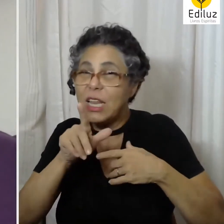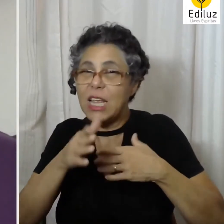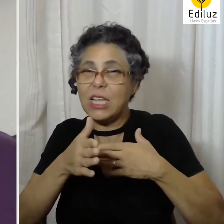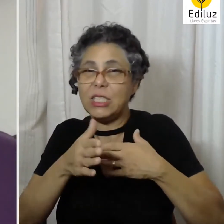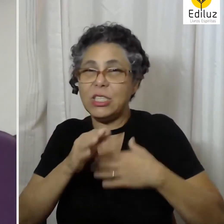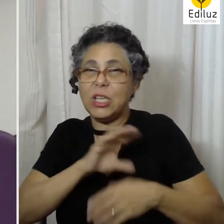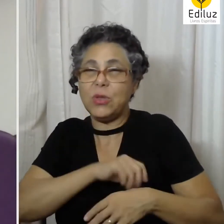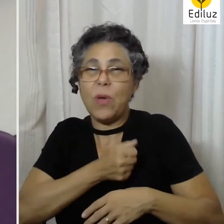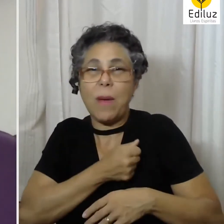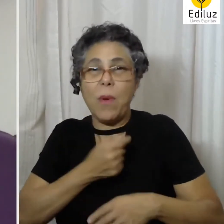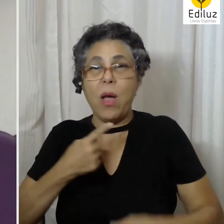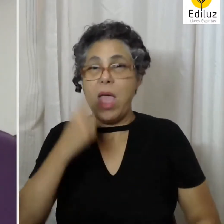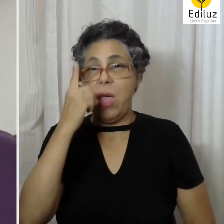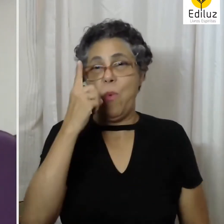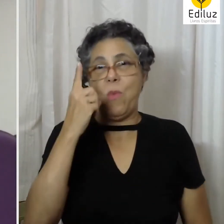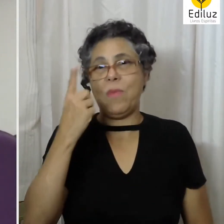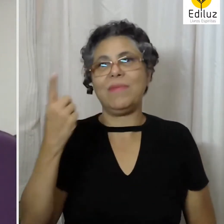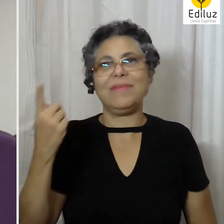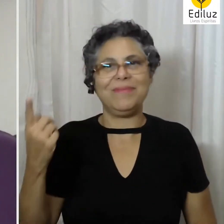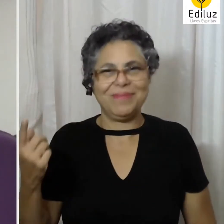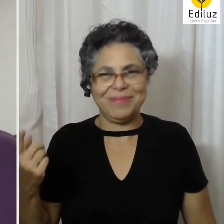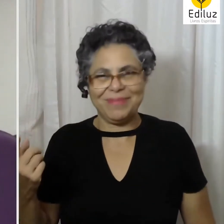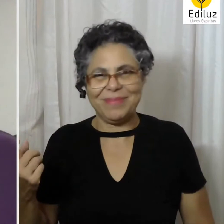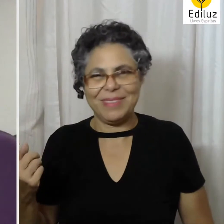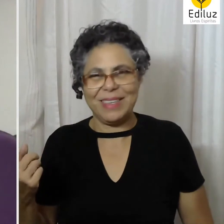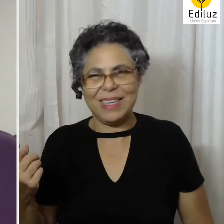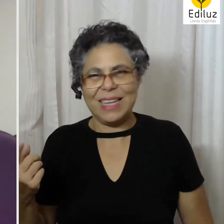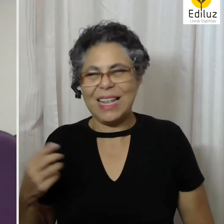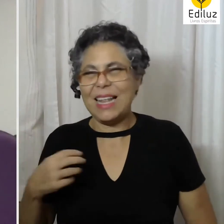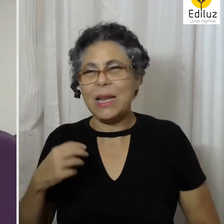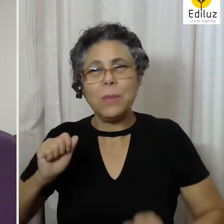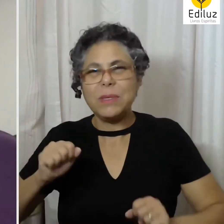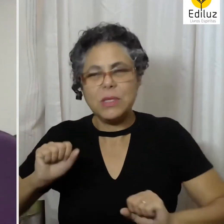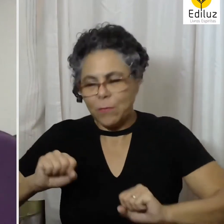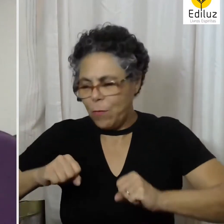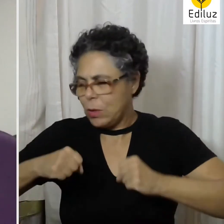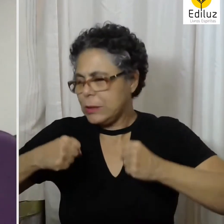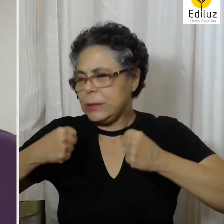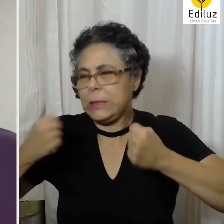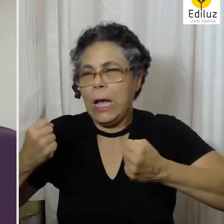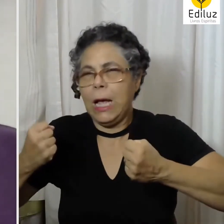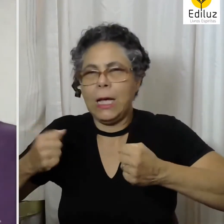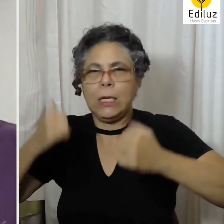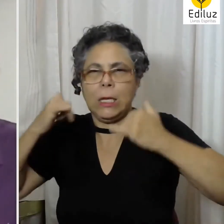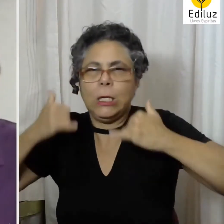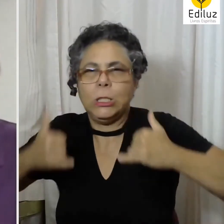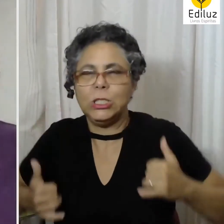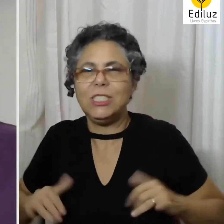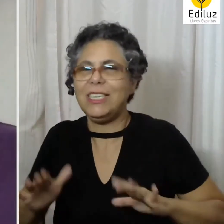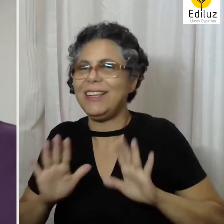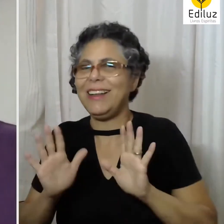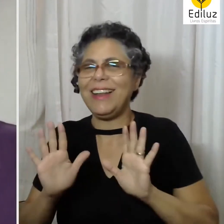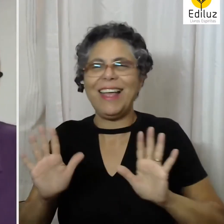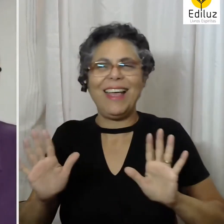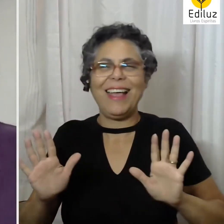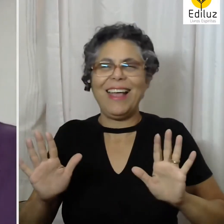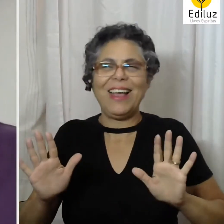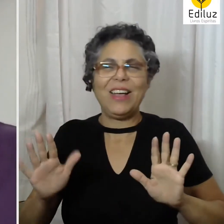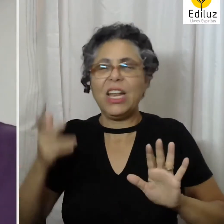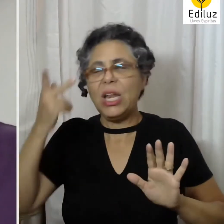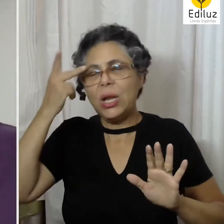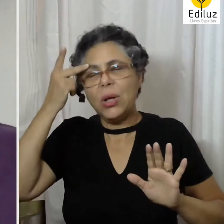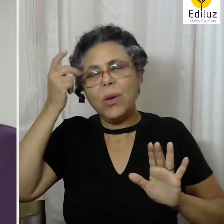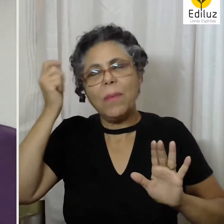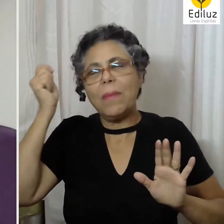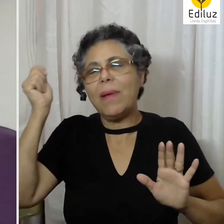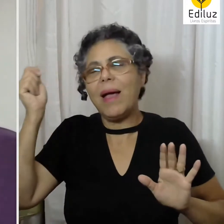Olhar em volta, sem neurose, sem esforço, sem consumir energia. E estar não é nem manter-me